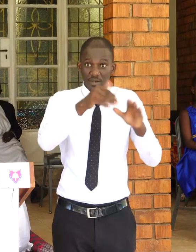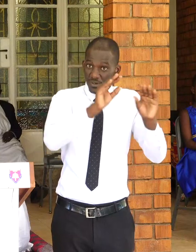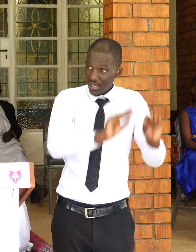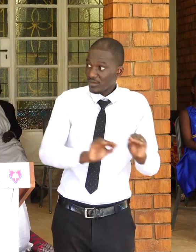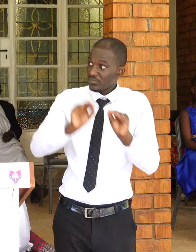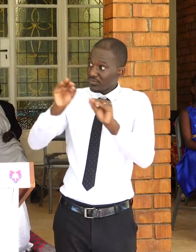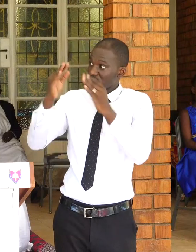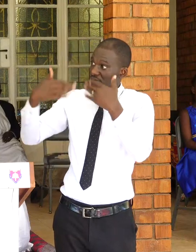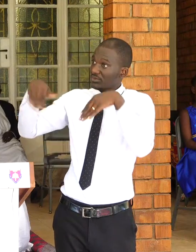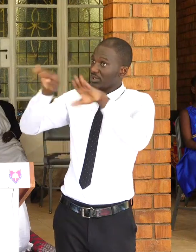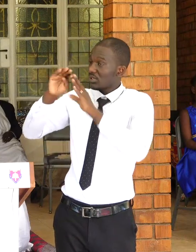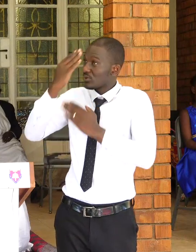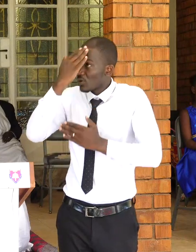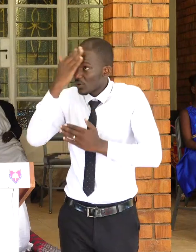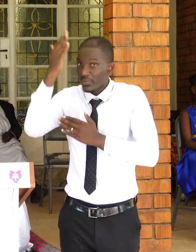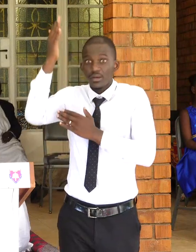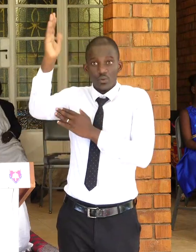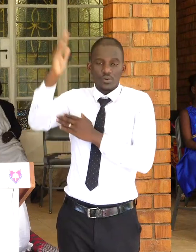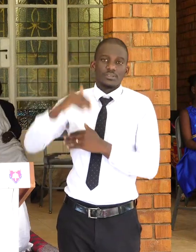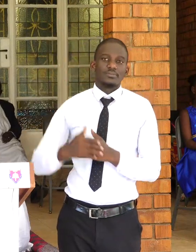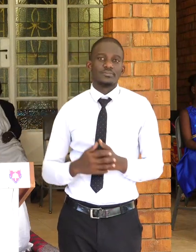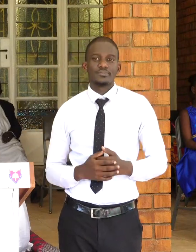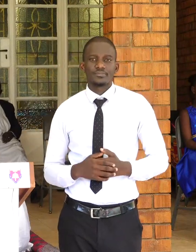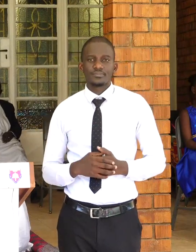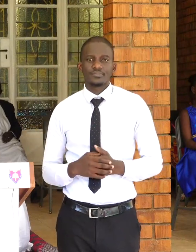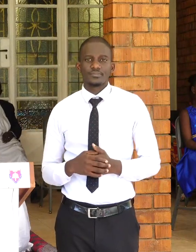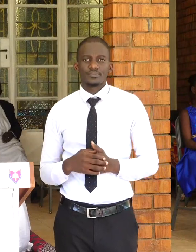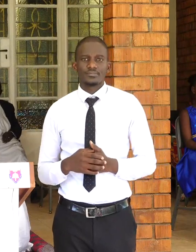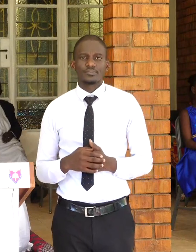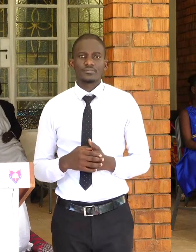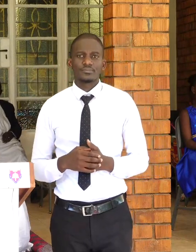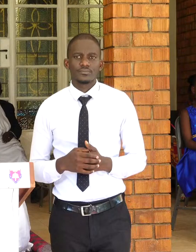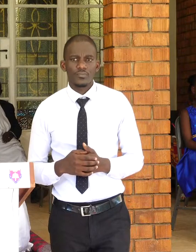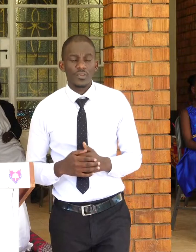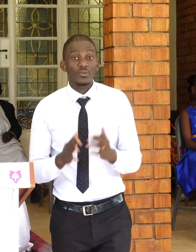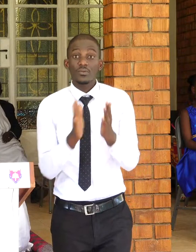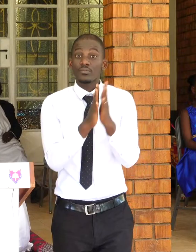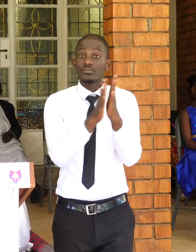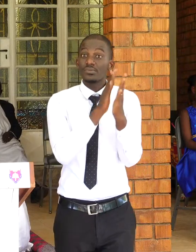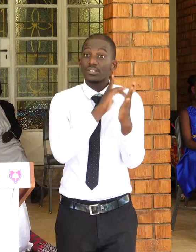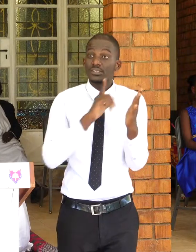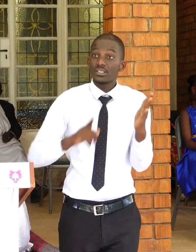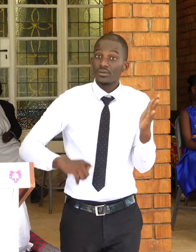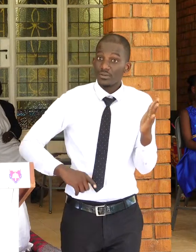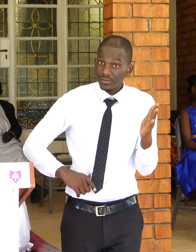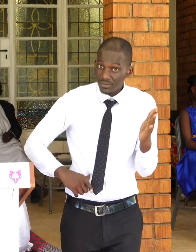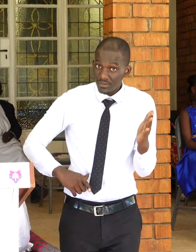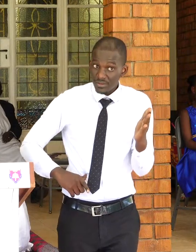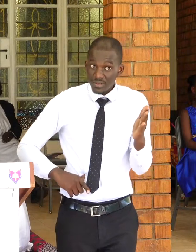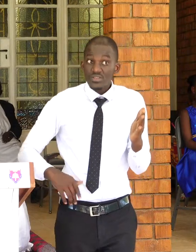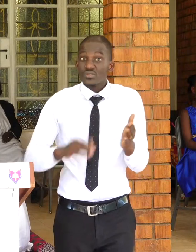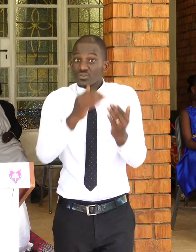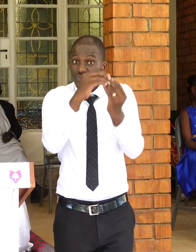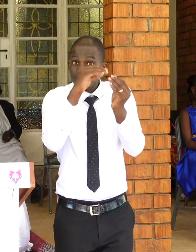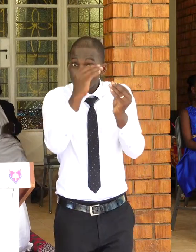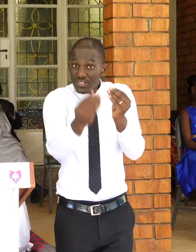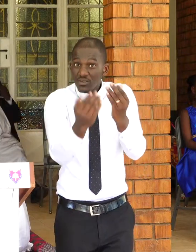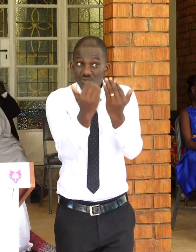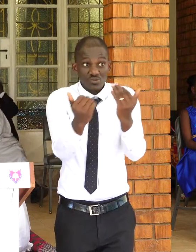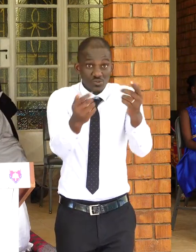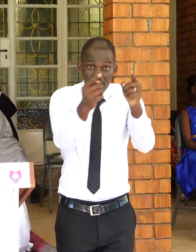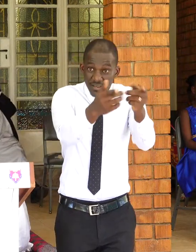ky'omuggulu eky'okugondera Katonda ne saddaaka zaffe. Mukama yeebazibwe. Mwana gwe bw'obanga